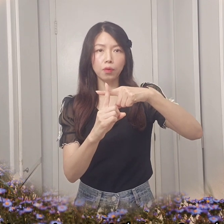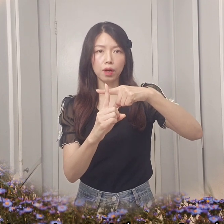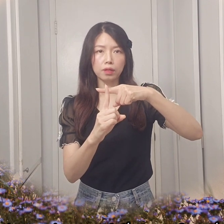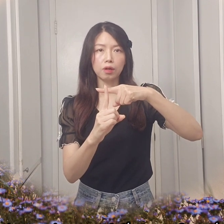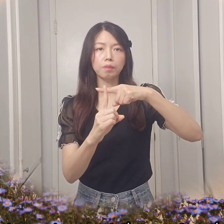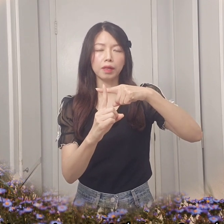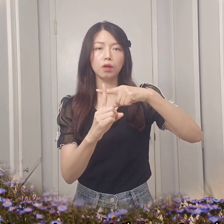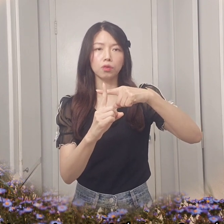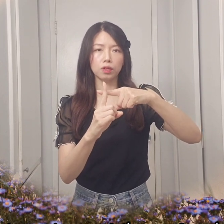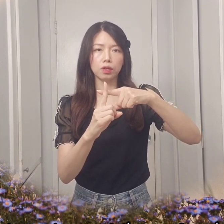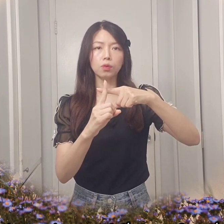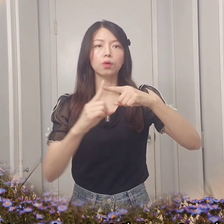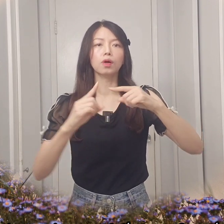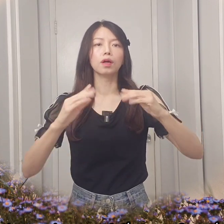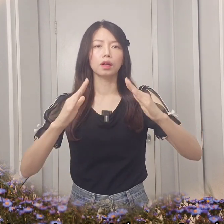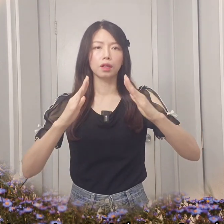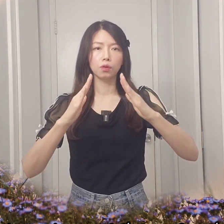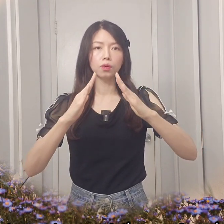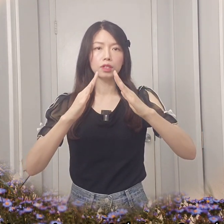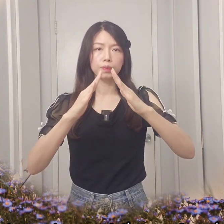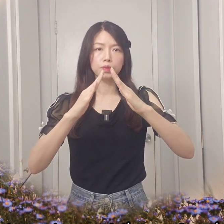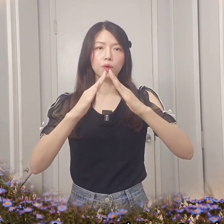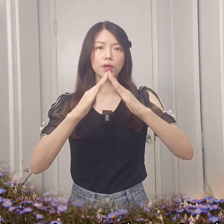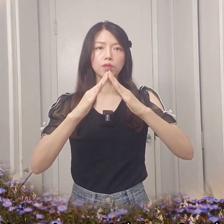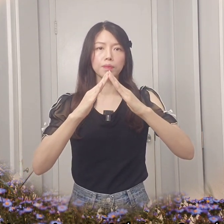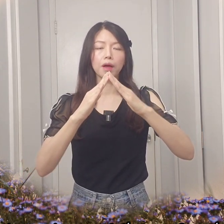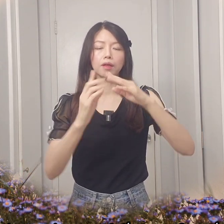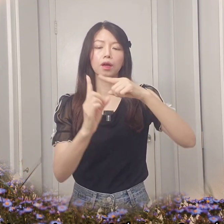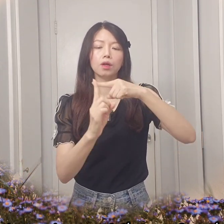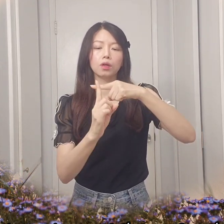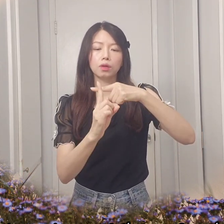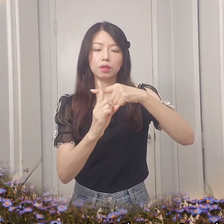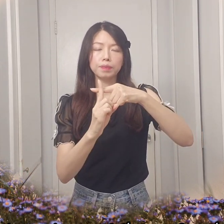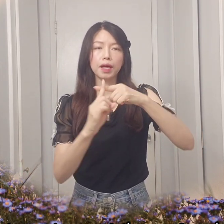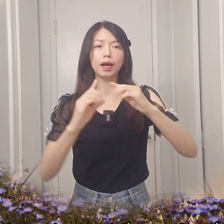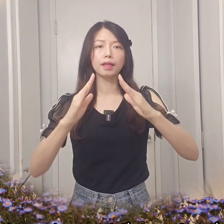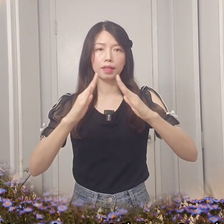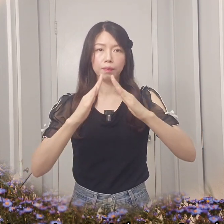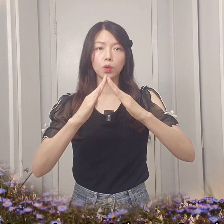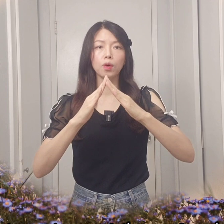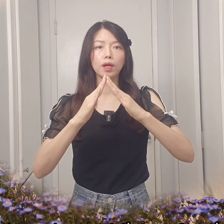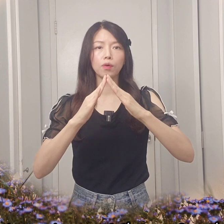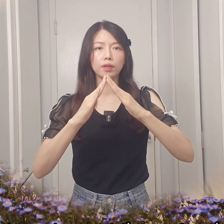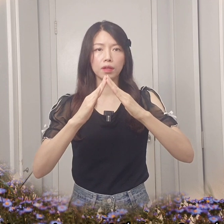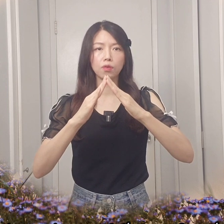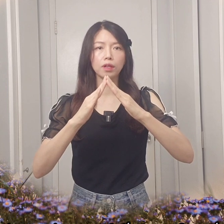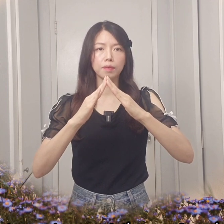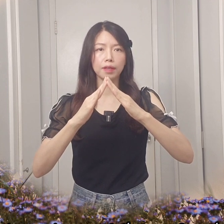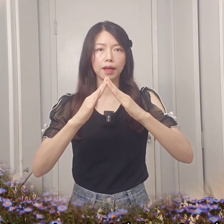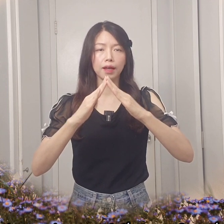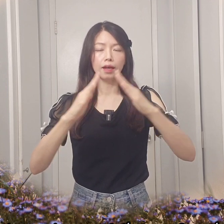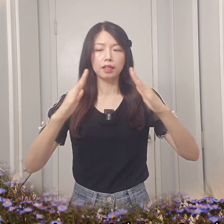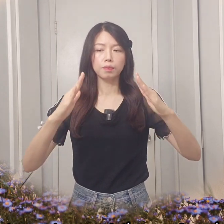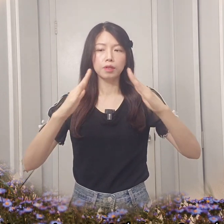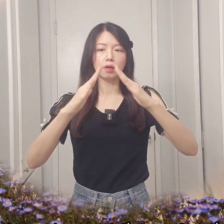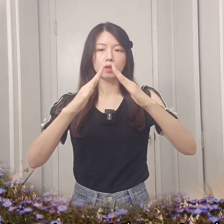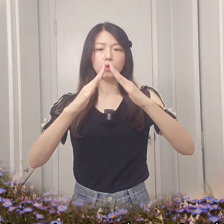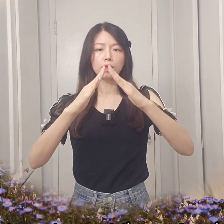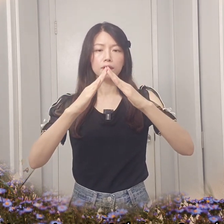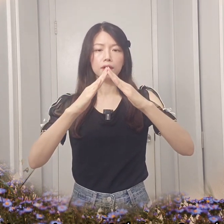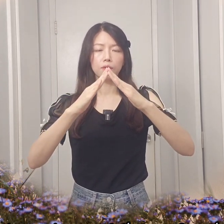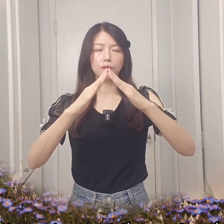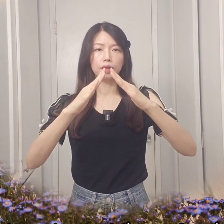십자가 모양처럼 만들어 주시고 그리고 집소 해주시면 십자가 집, 교회라고 한 뜻의 수어가 됩니다. 집은